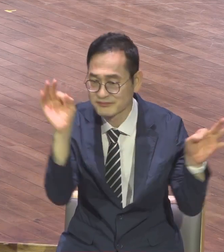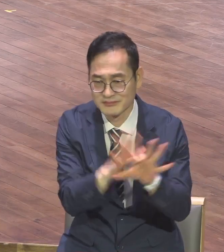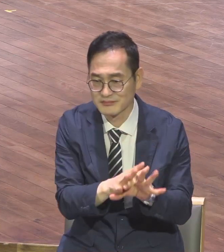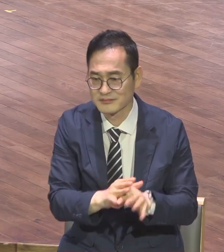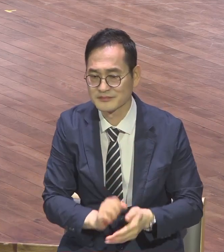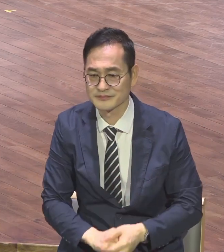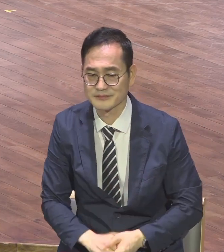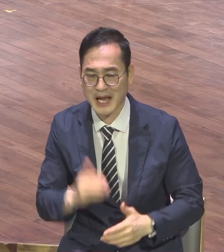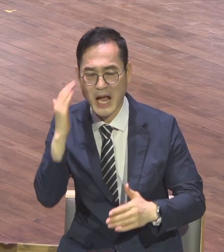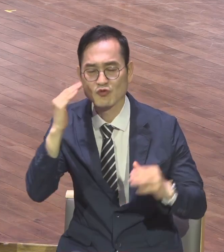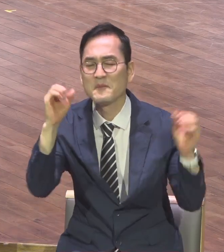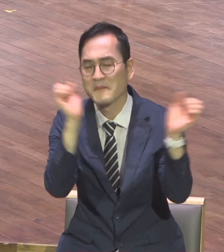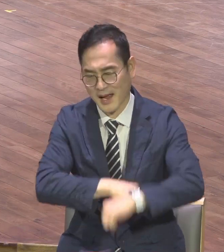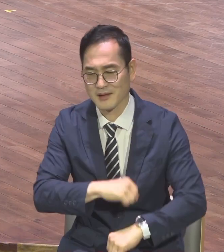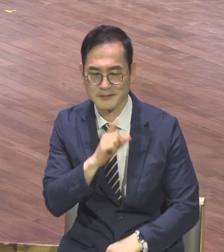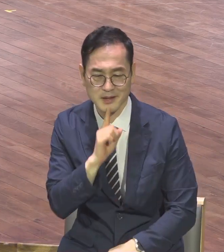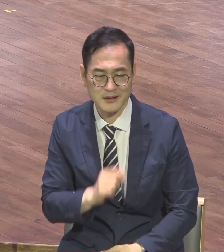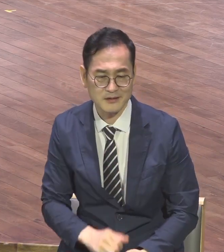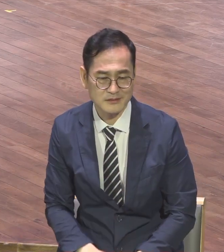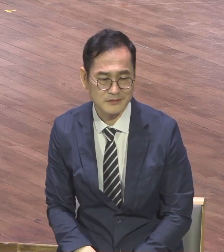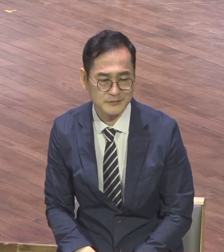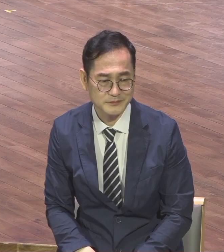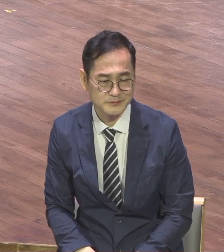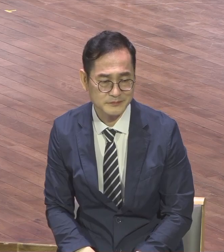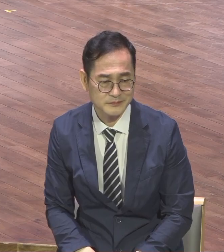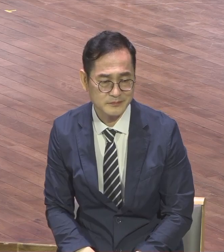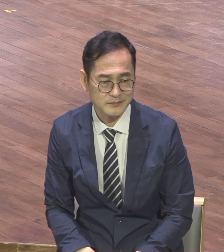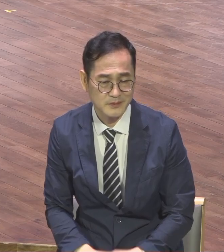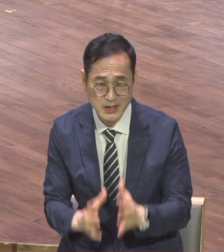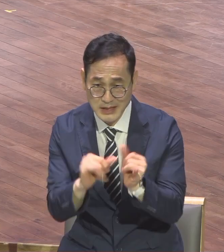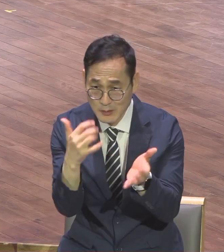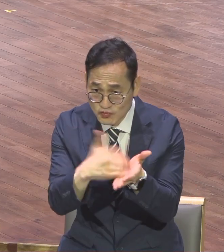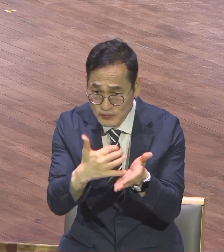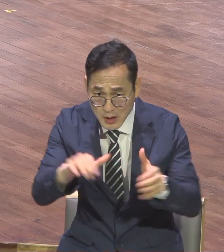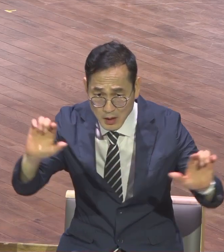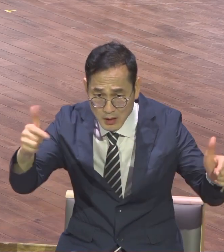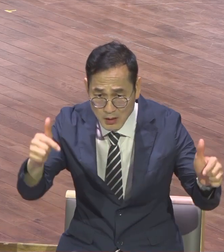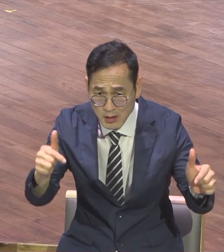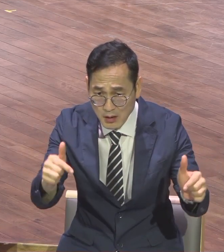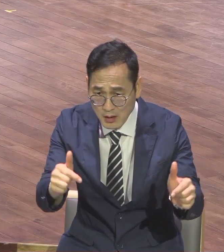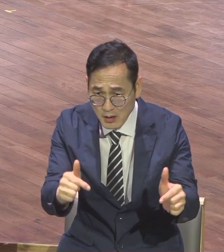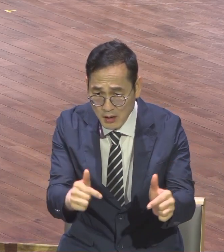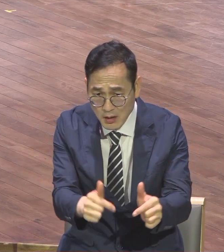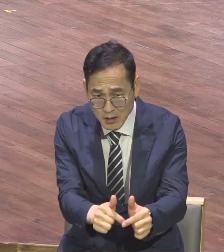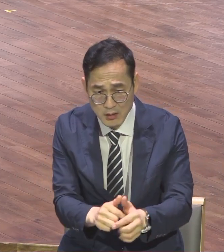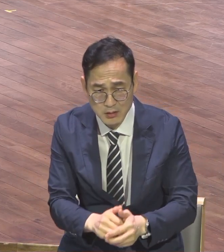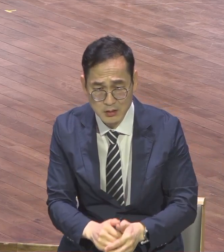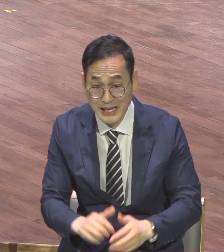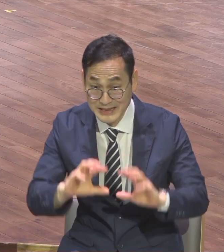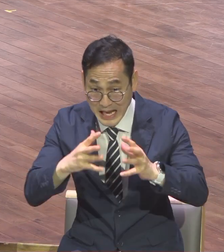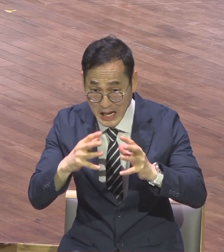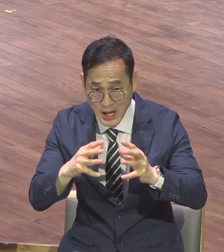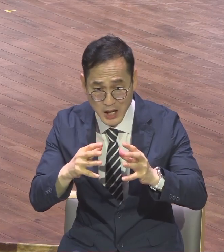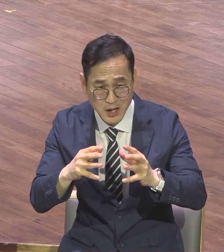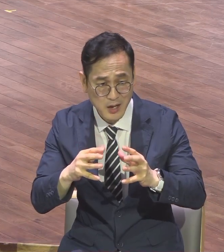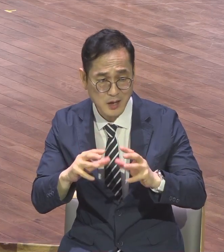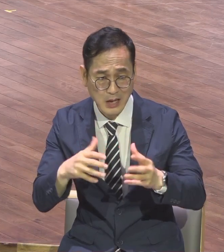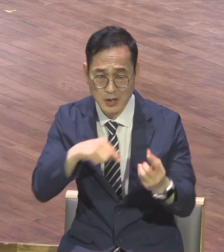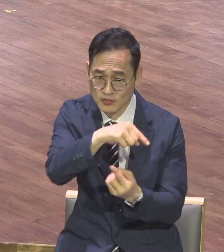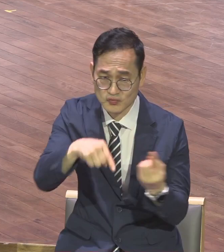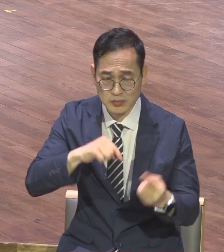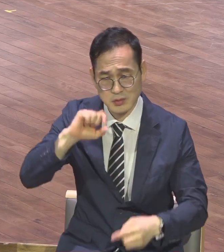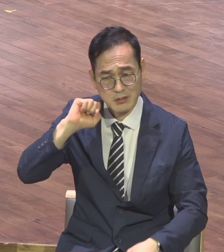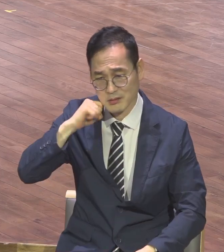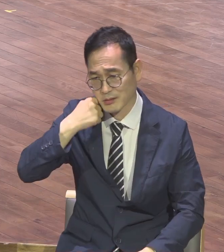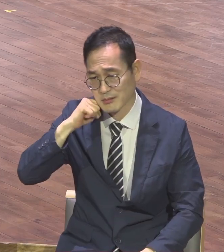국가가 없어질 위험이 있다. 대한민국이라는 나라가 없어질 것이다. 그만큼 우리나라의 저출산